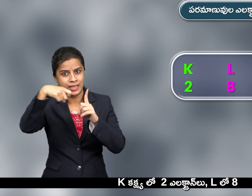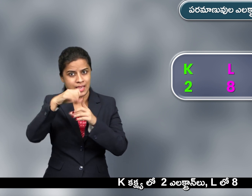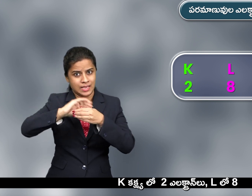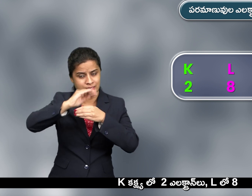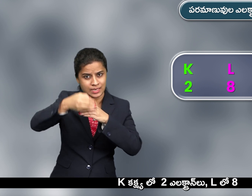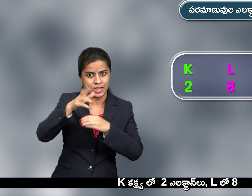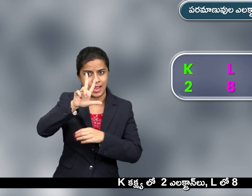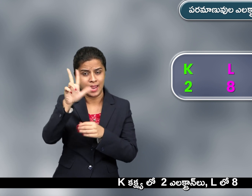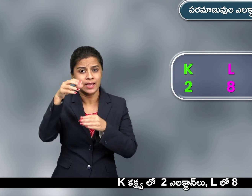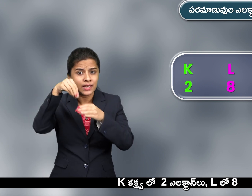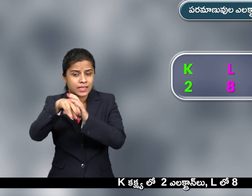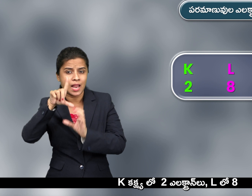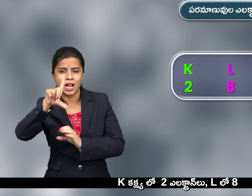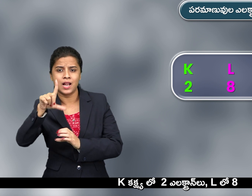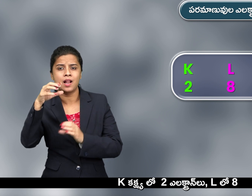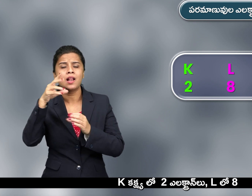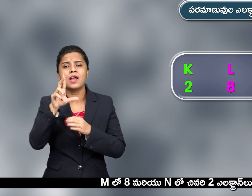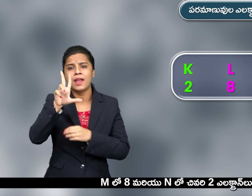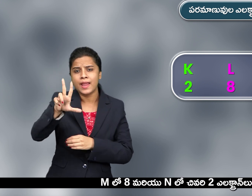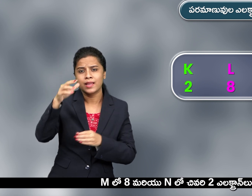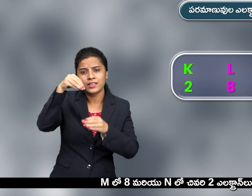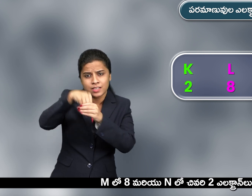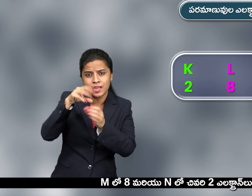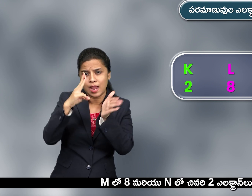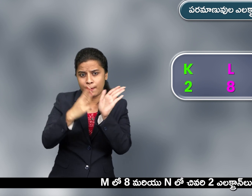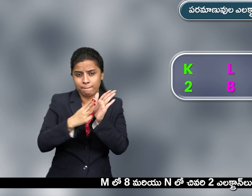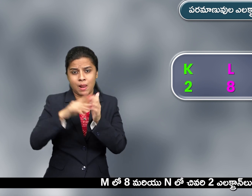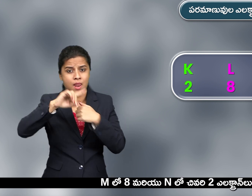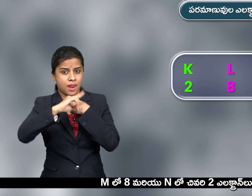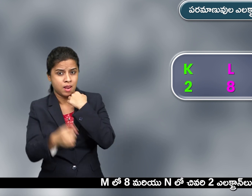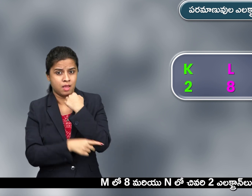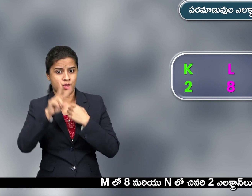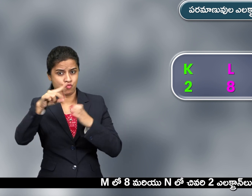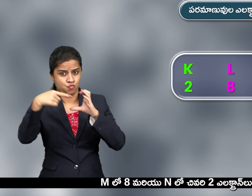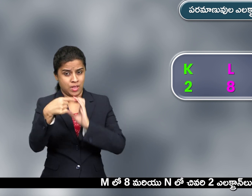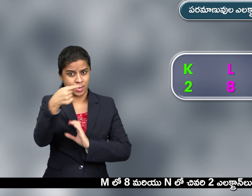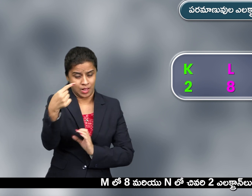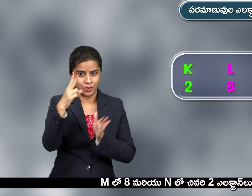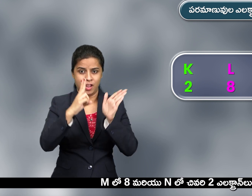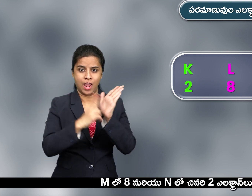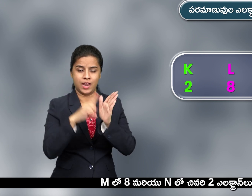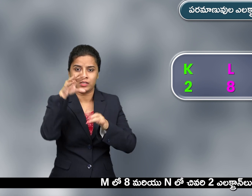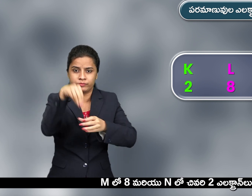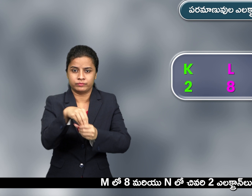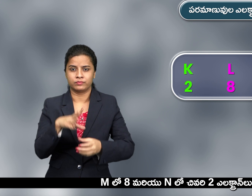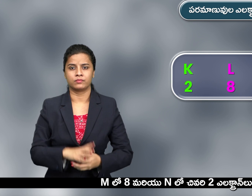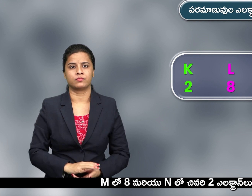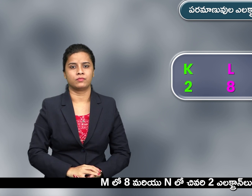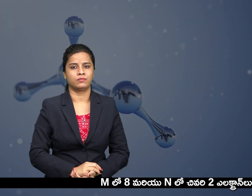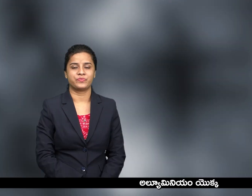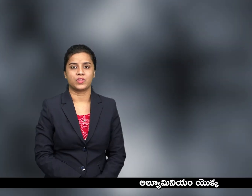2 ఎలక్ట్రాన్లు, Lలో 8, Mలో 8 మరియు Nలో చివరి 2